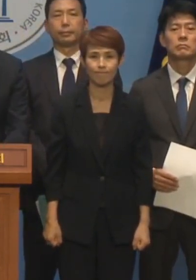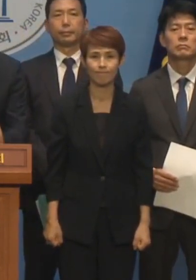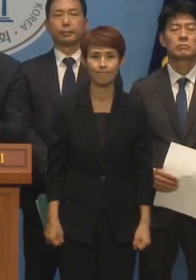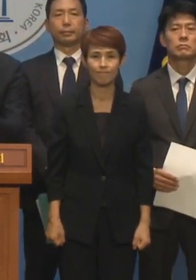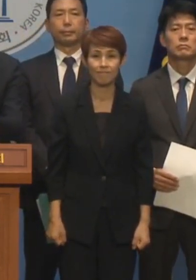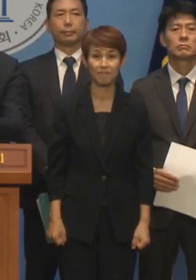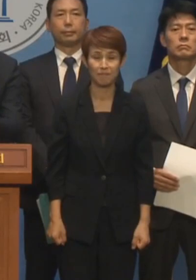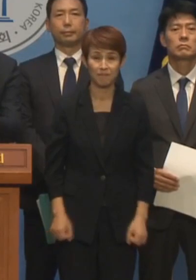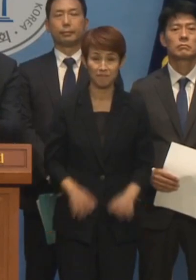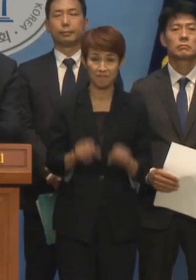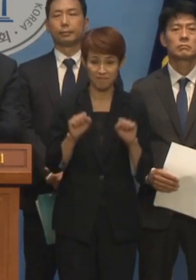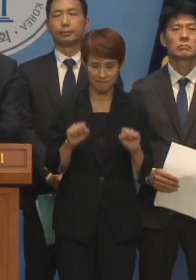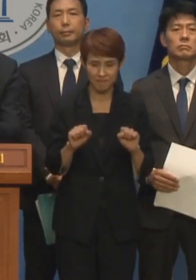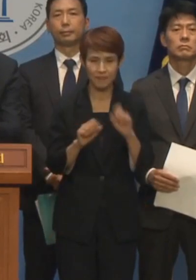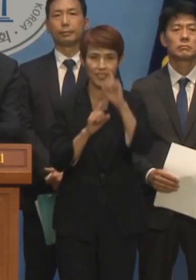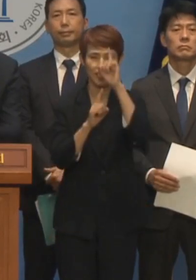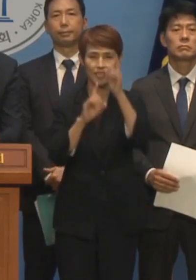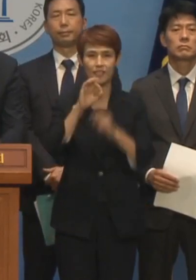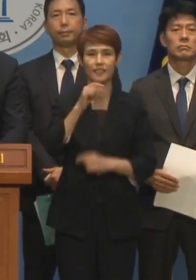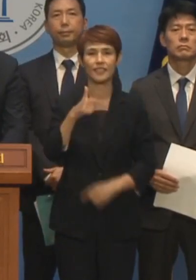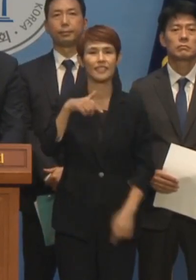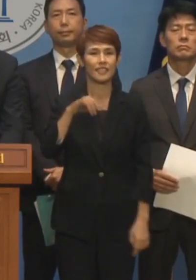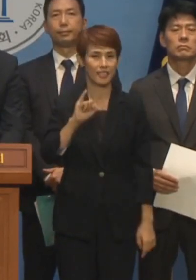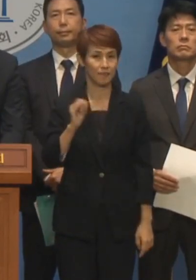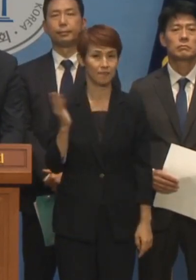예, 인천 남동을의 이은기 의원입니다.